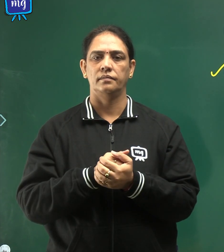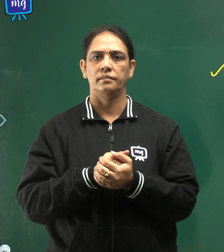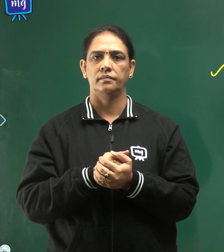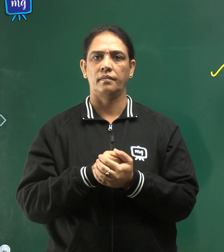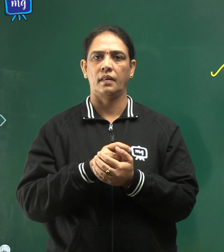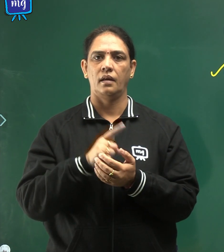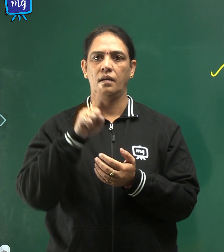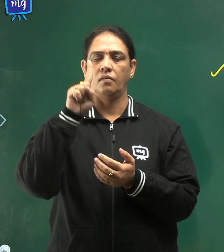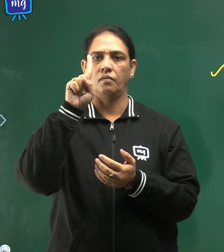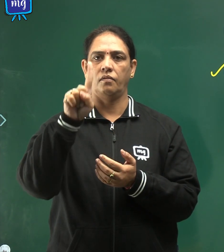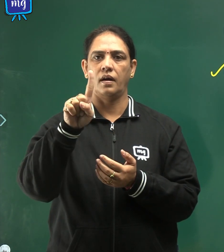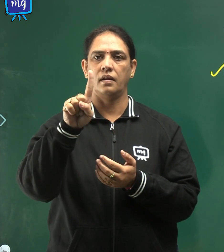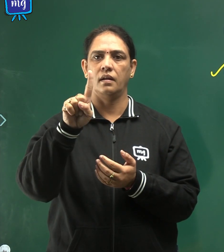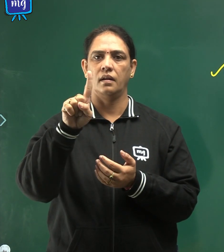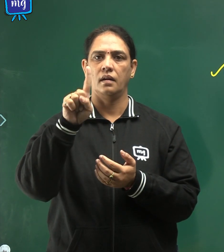135